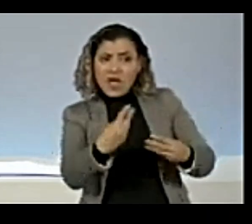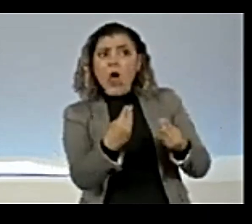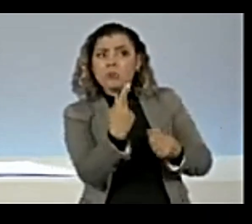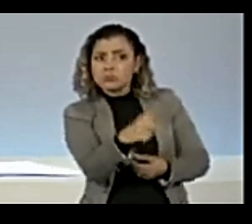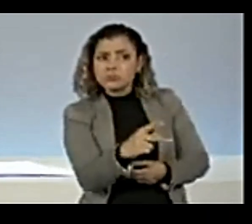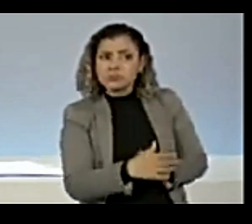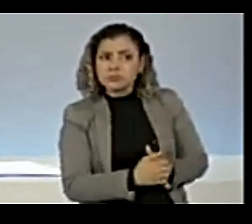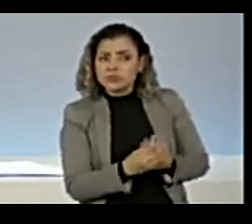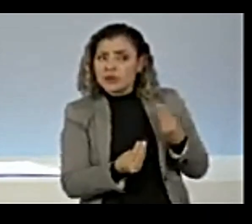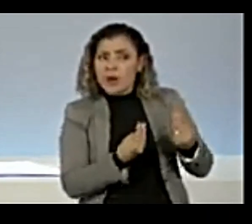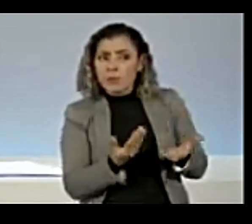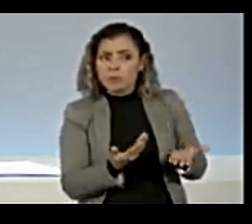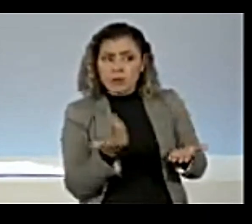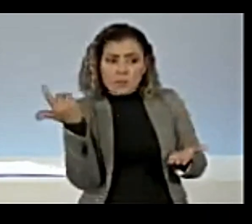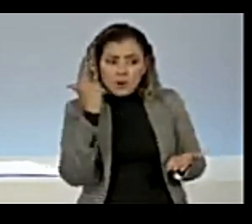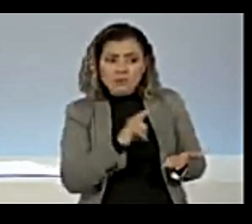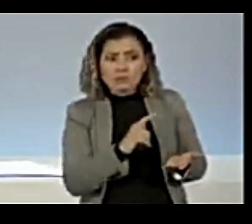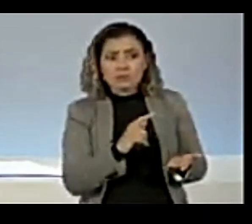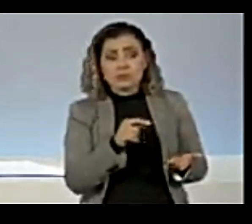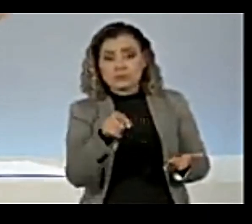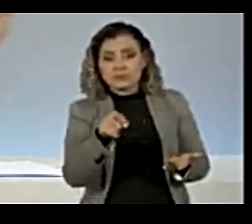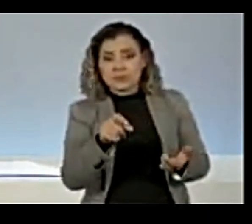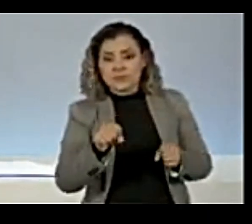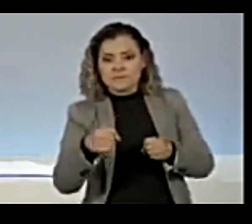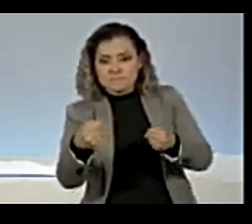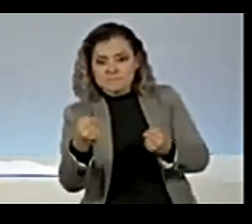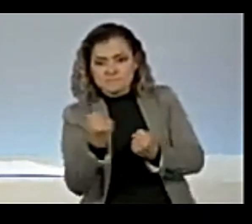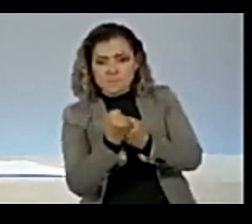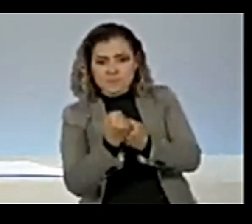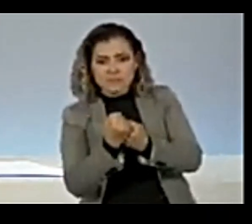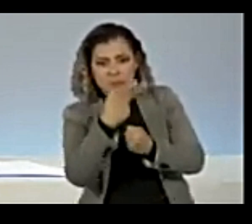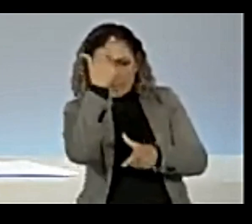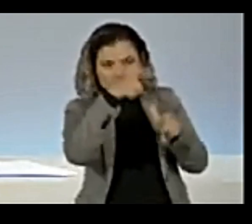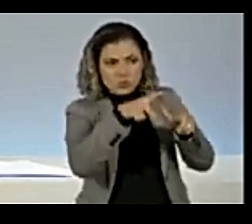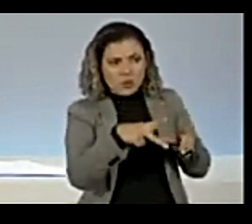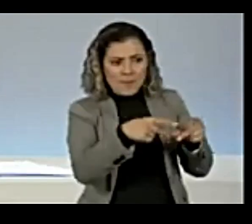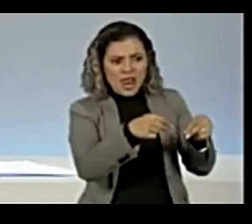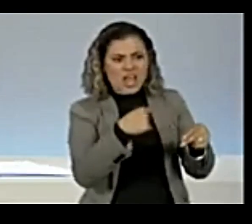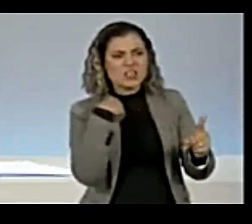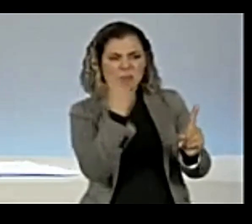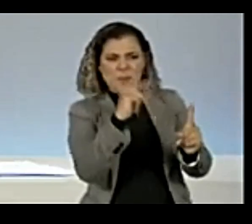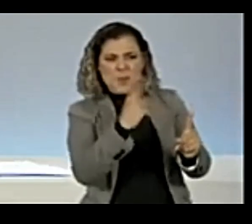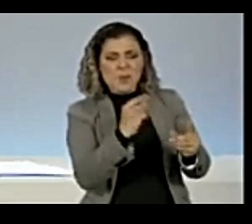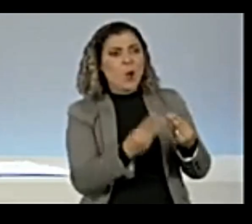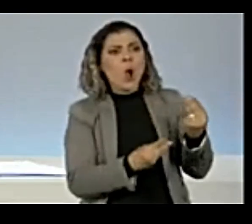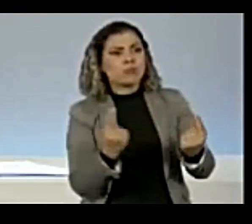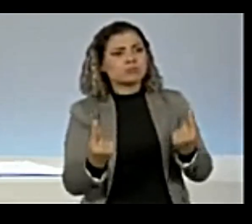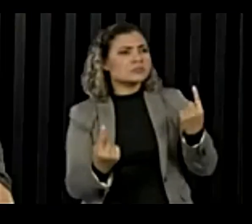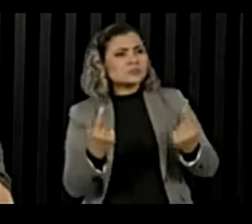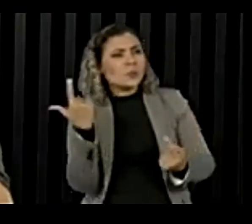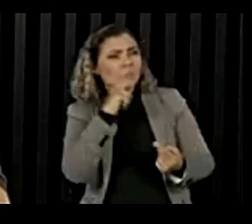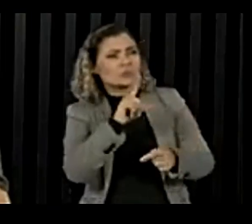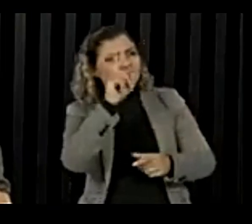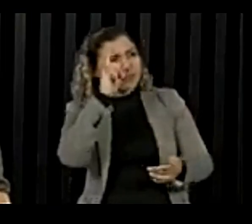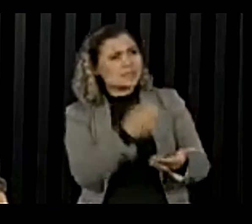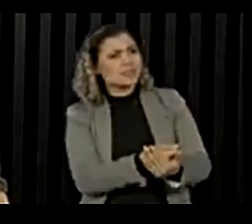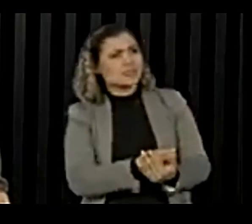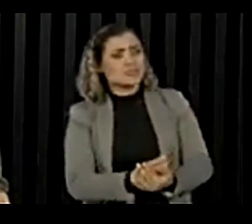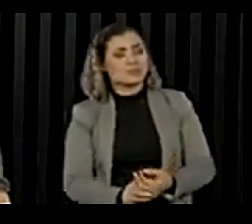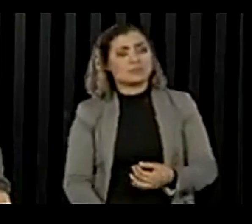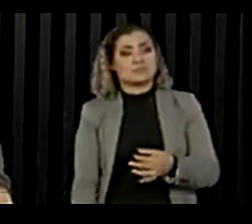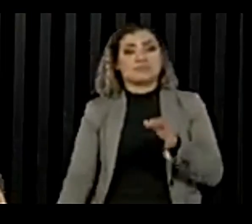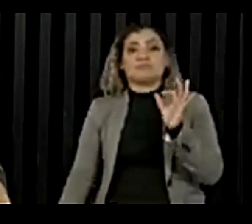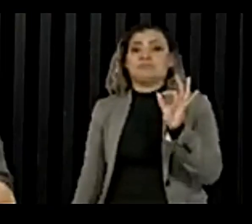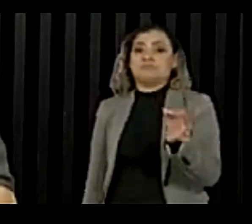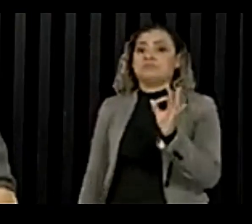decidir, enfim, essa briga vale a pena, essa pessoa realmente merece esse linchamento? É essa